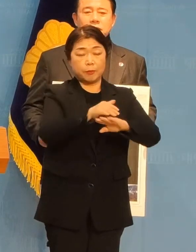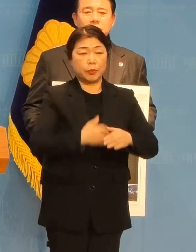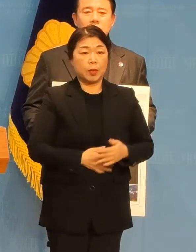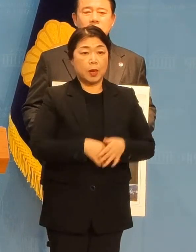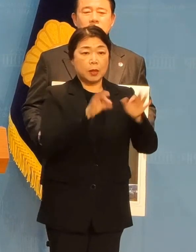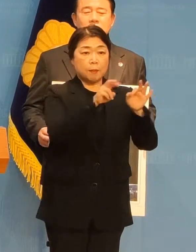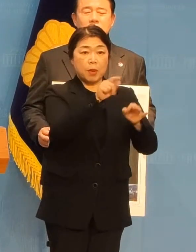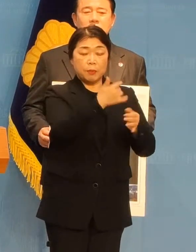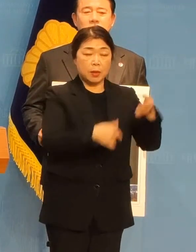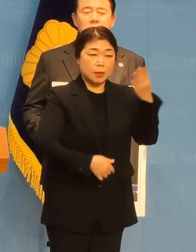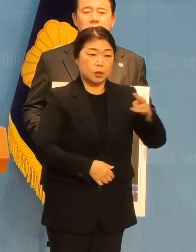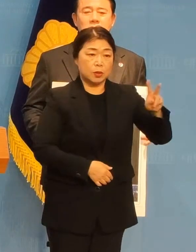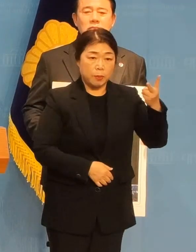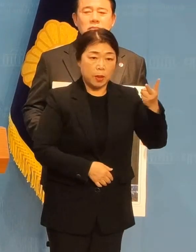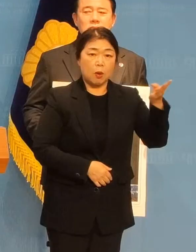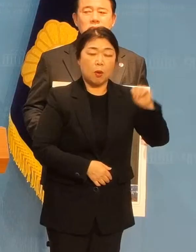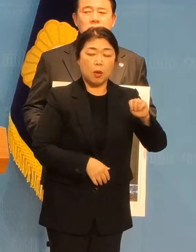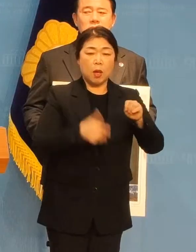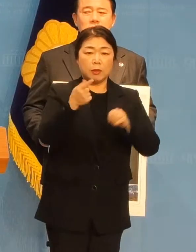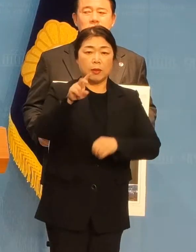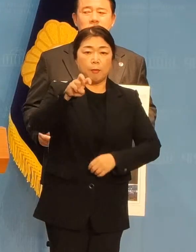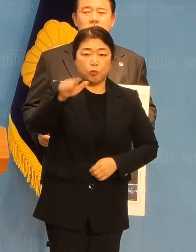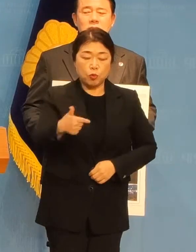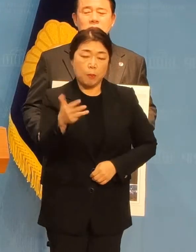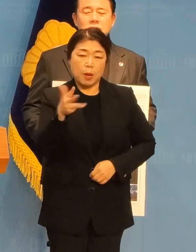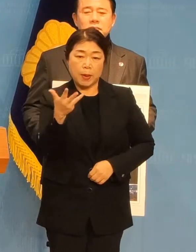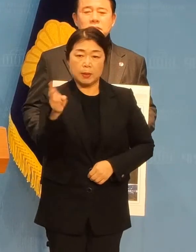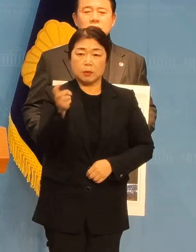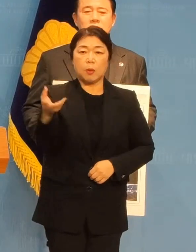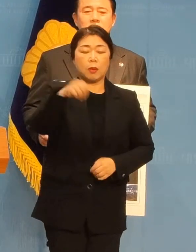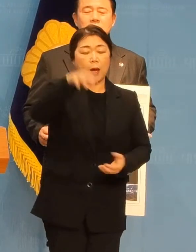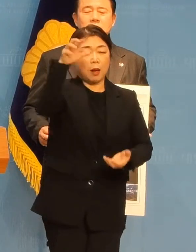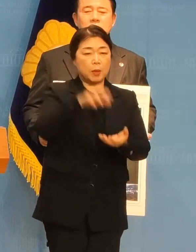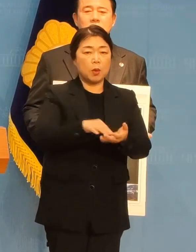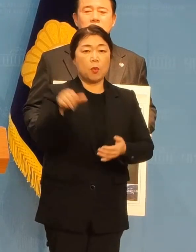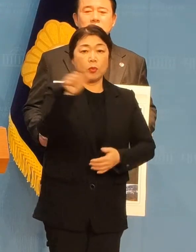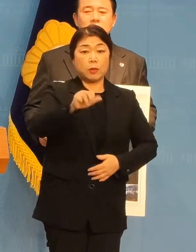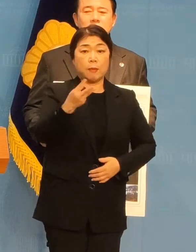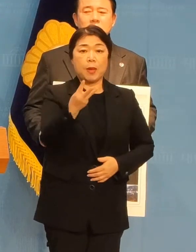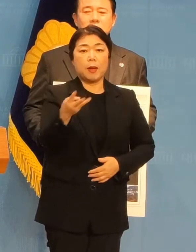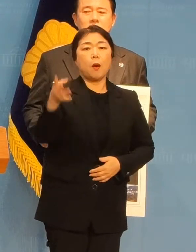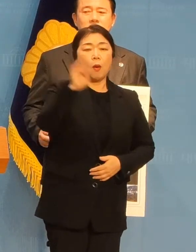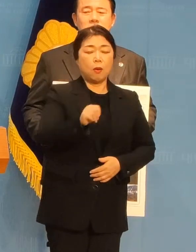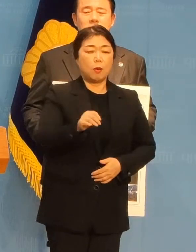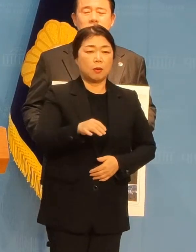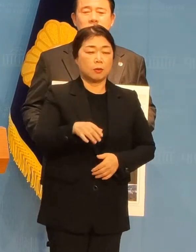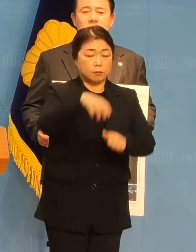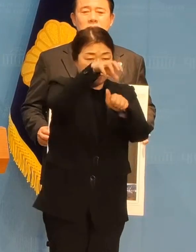원, 남욱 820억 등 총 5,300억 원입니다.